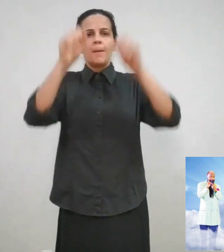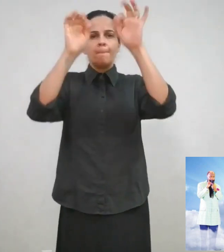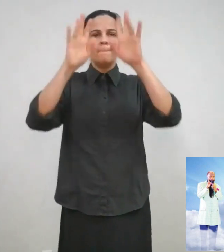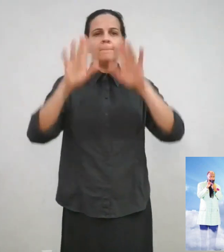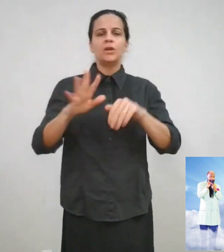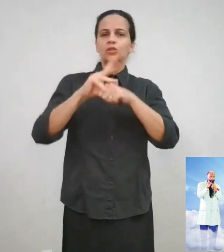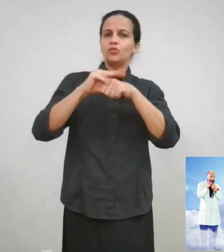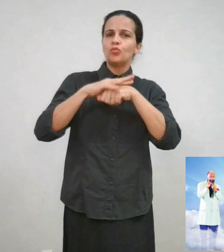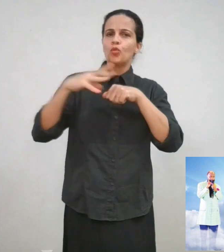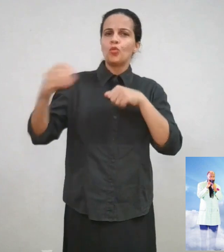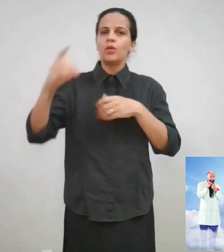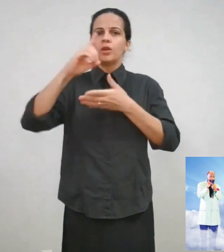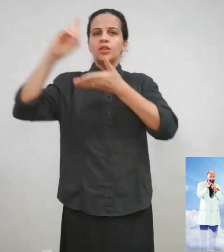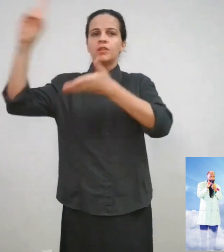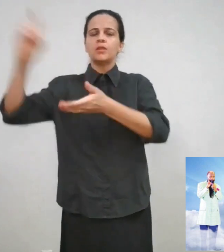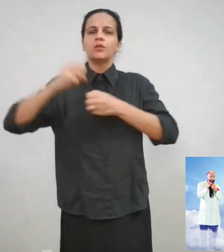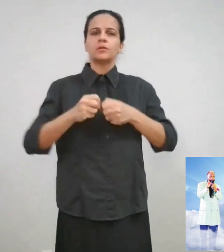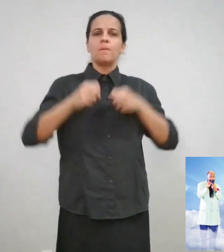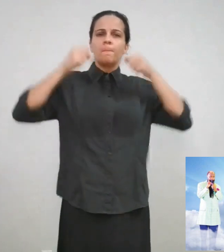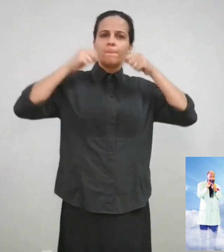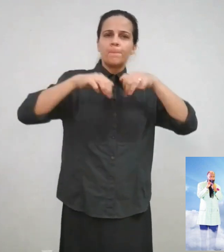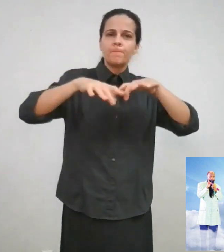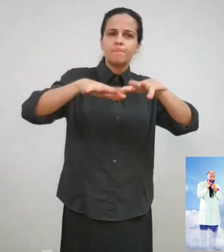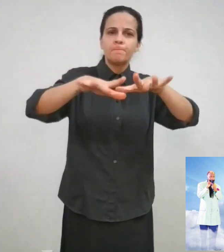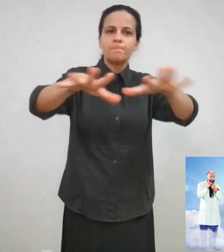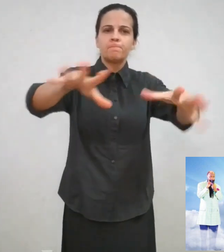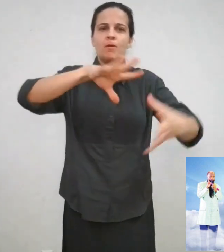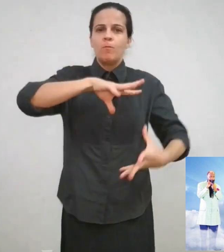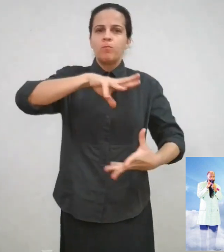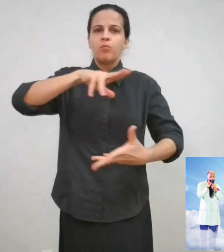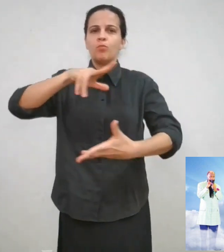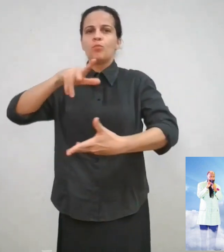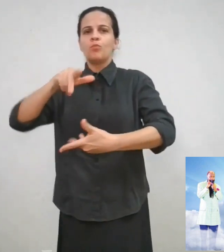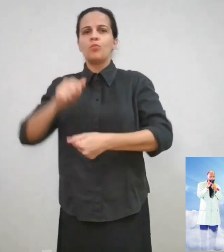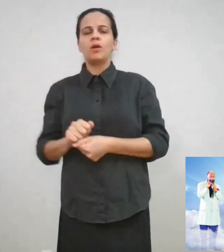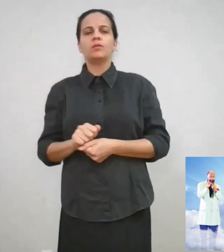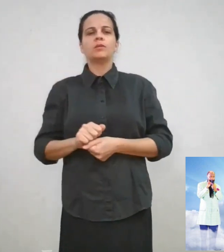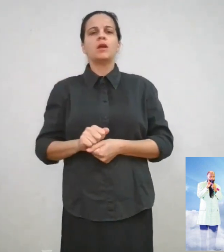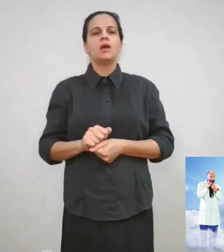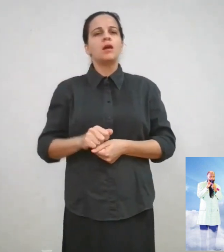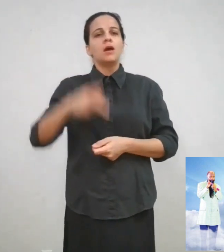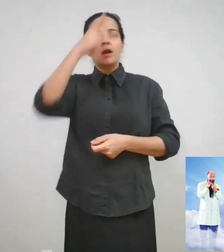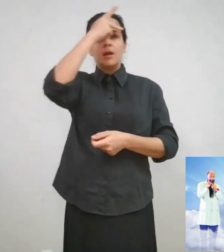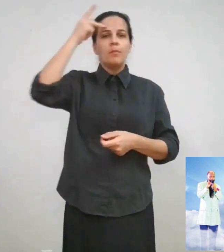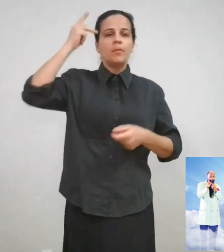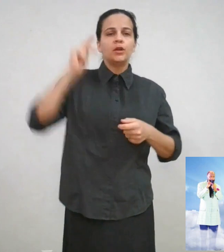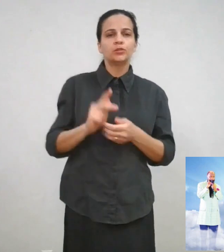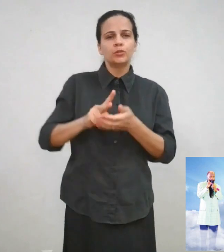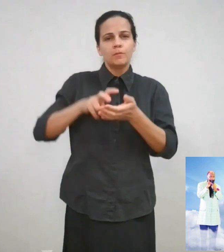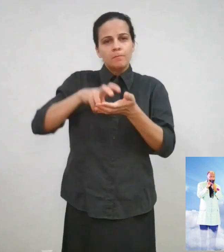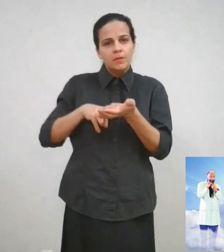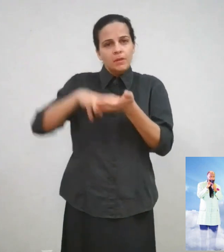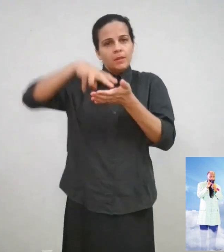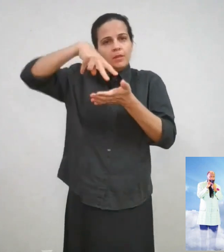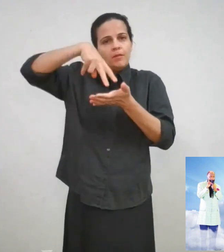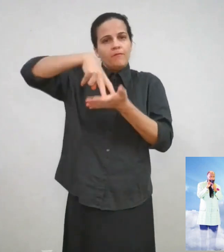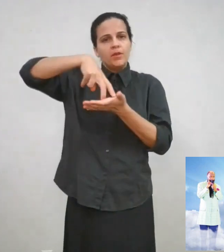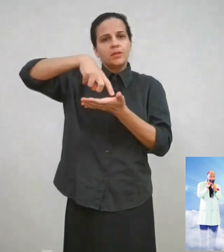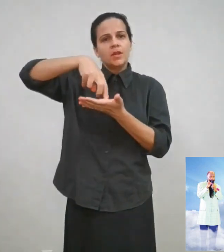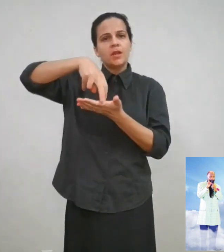sair daqui e atingir você, os seus aleijados, eles levantam e andam os ouvidos surdos para abrir e